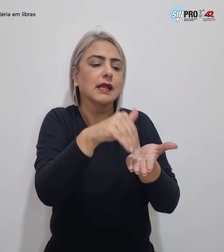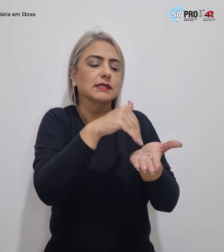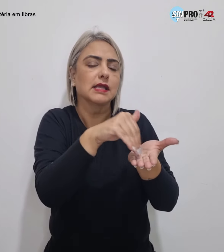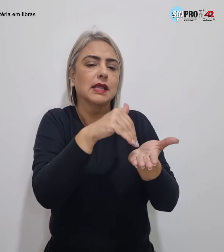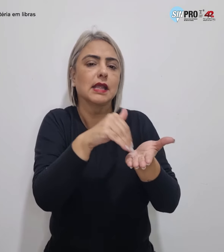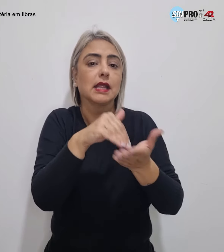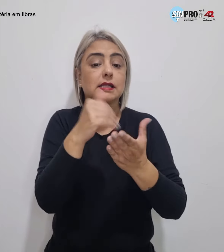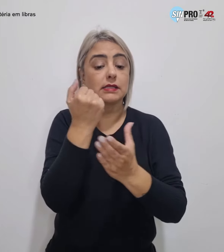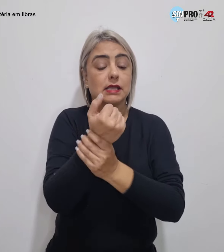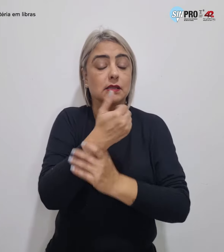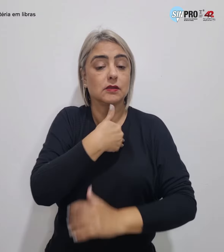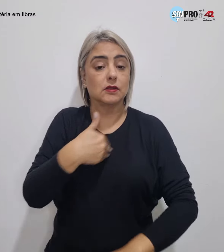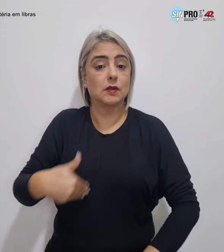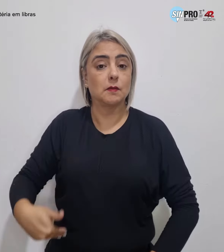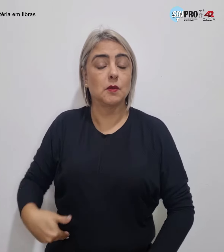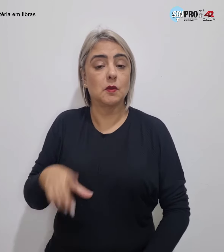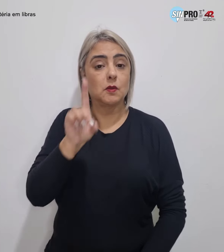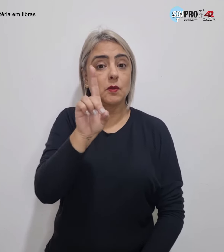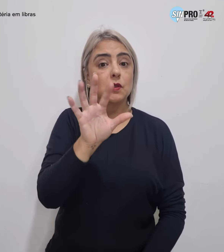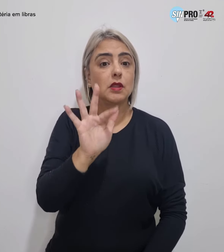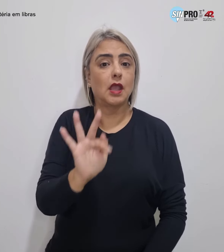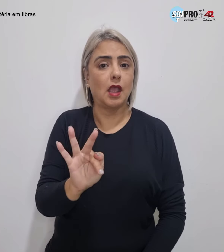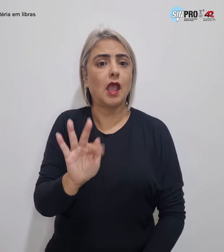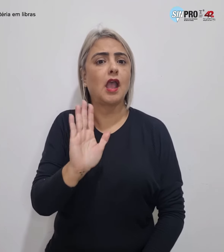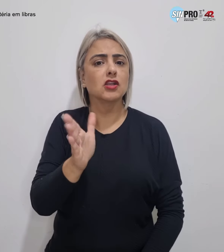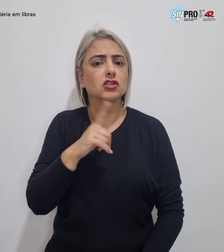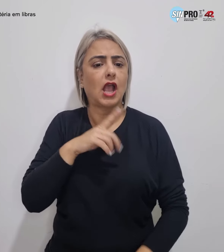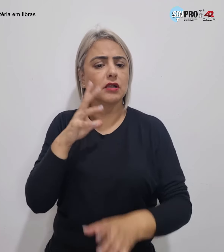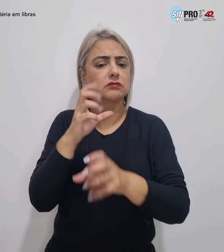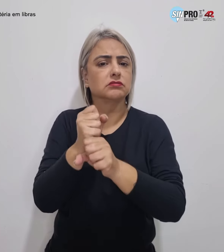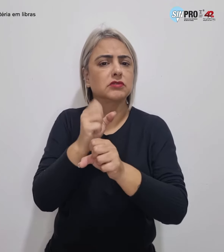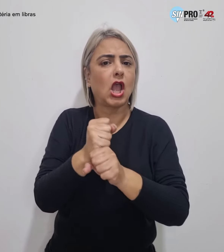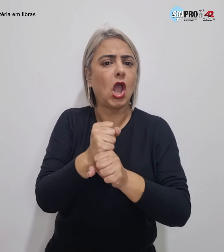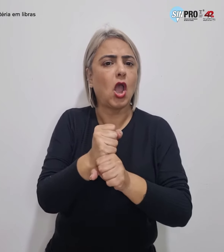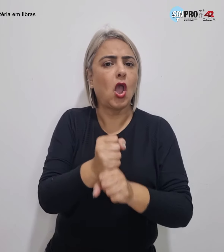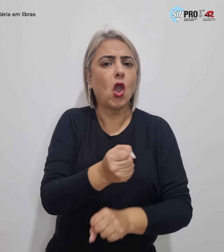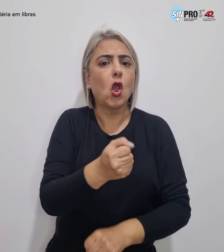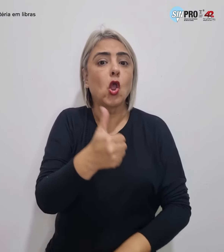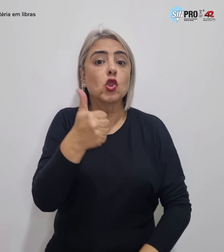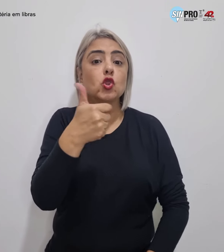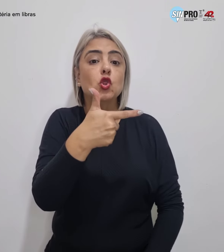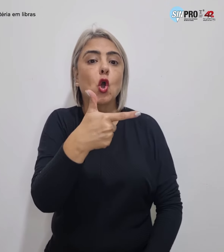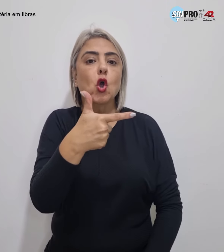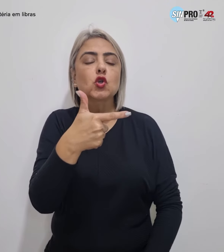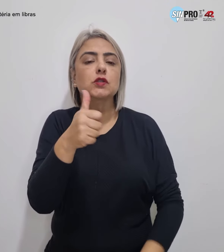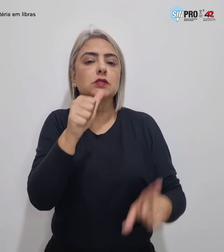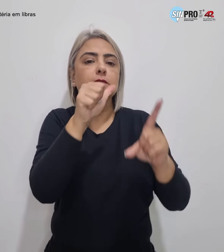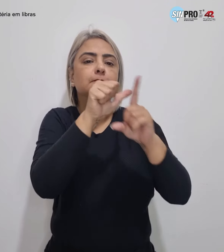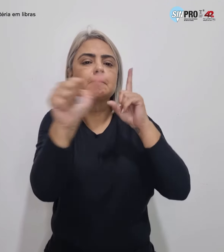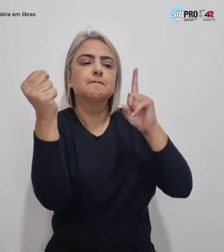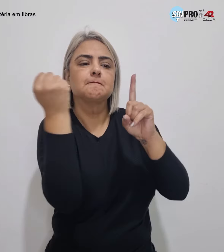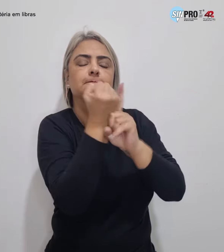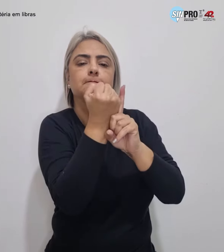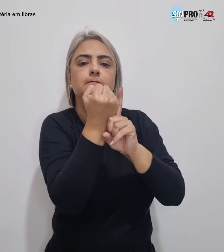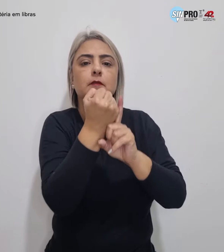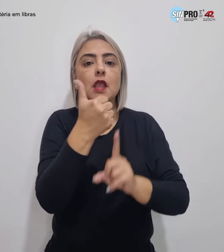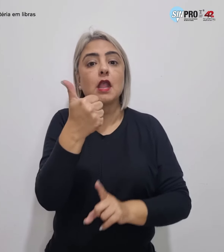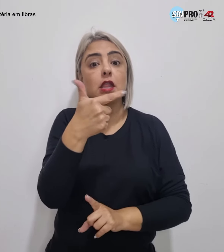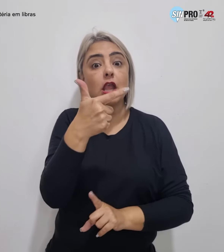Pública do Distrito Federal havia contabilizado 12 feminicídios dentre esses 12 casos